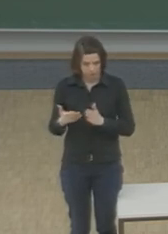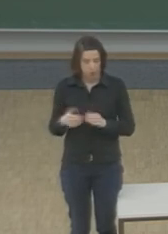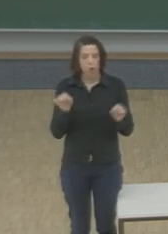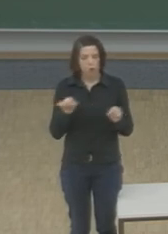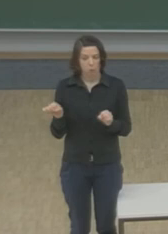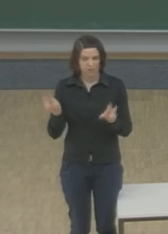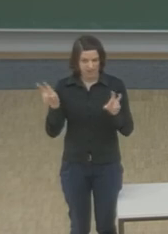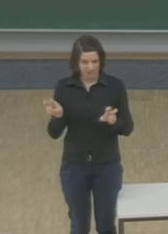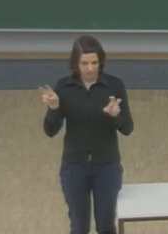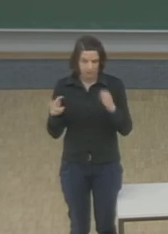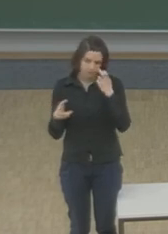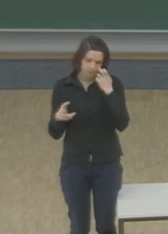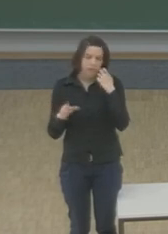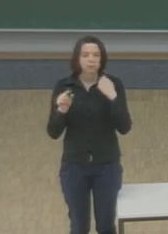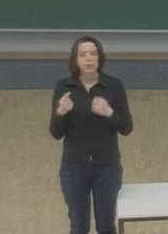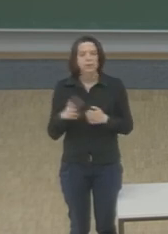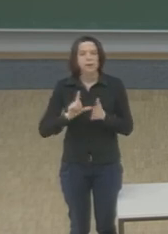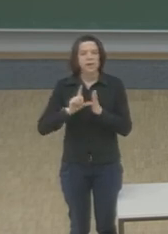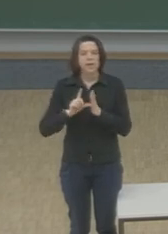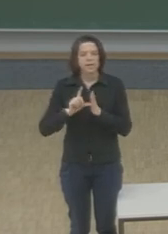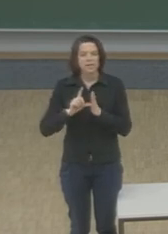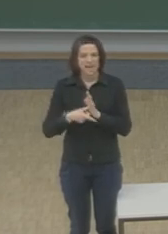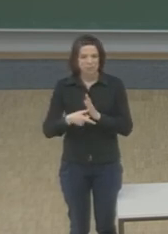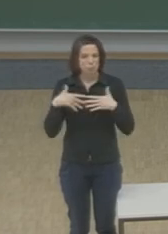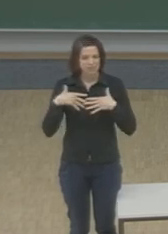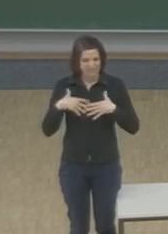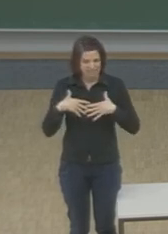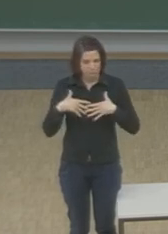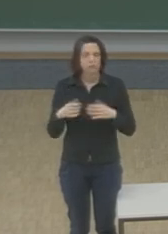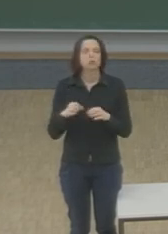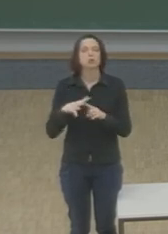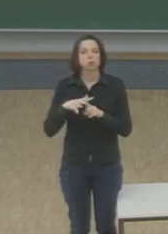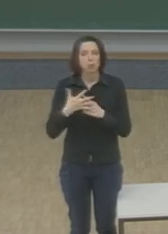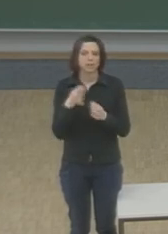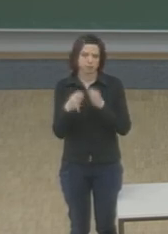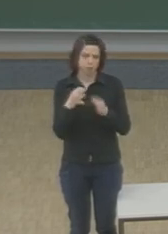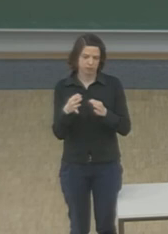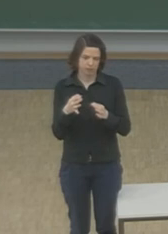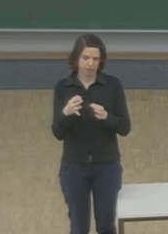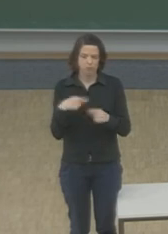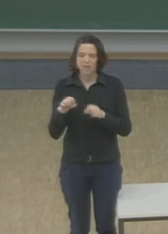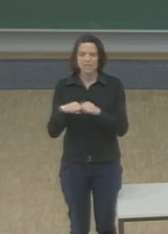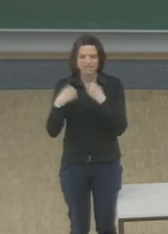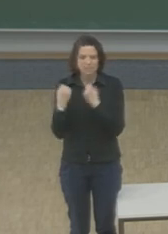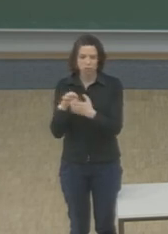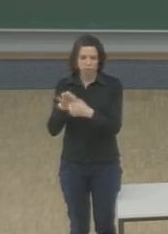Zitat, kontextspezifische Leistungsdispositionen auf Situationen beziehen, deren Breite